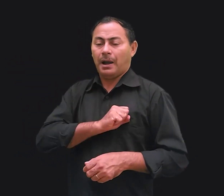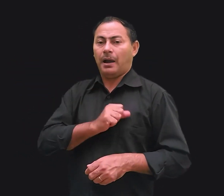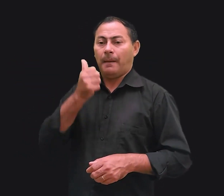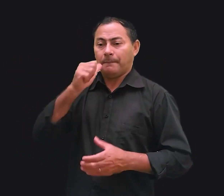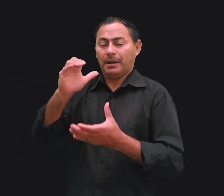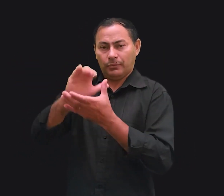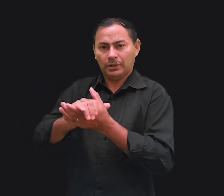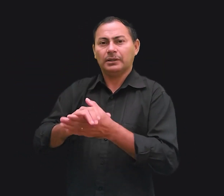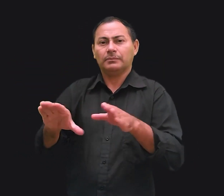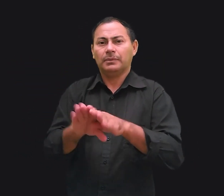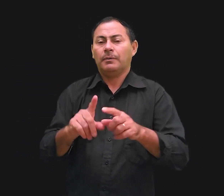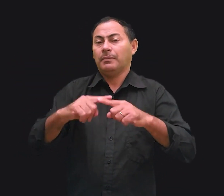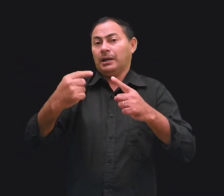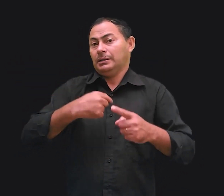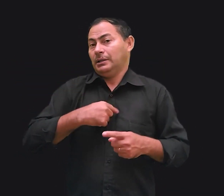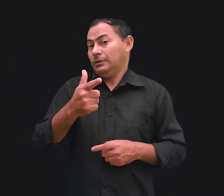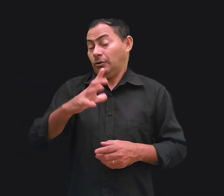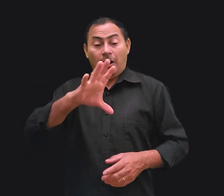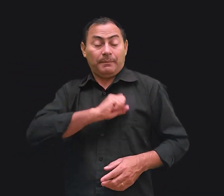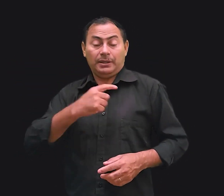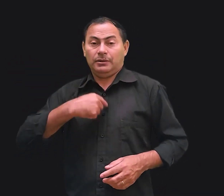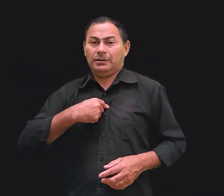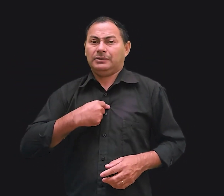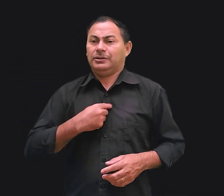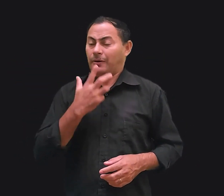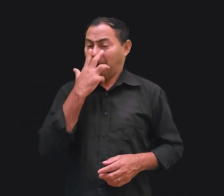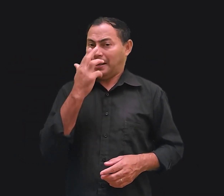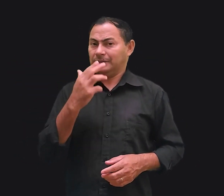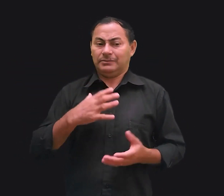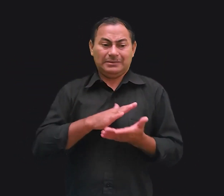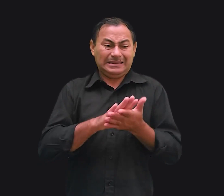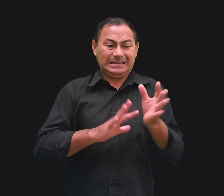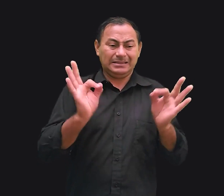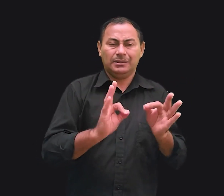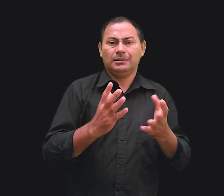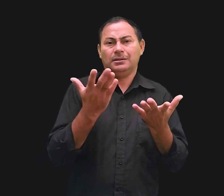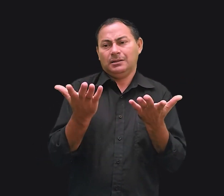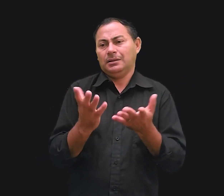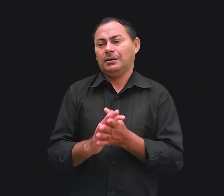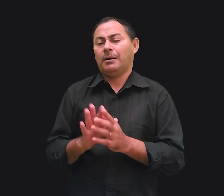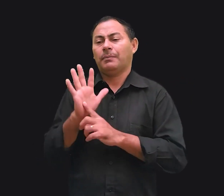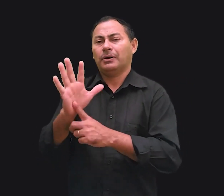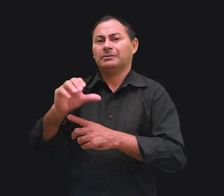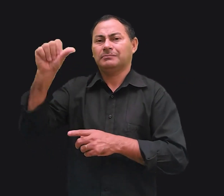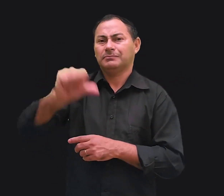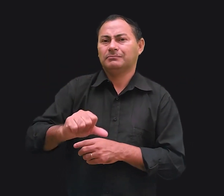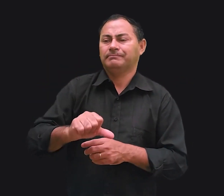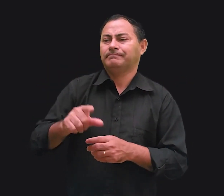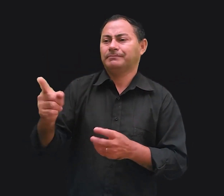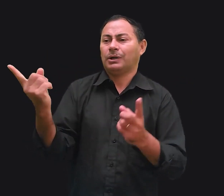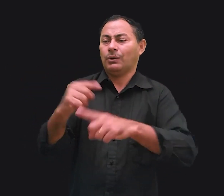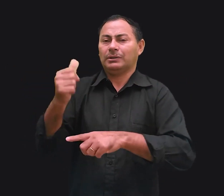capacidade para amar minha mulher. Mas como eu não me amei, estava me achando um nada, acabei demonstrando raiva contra